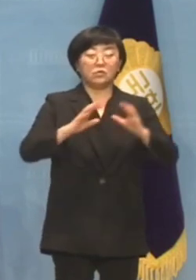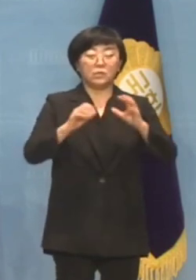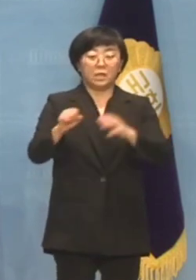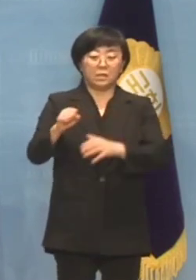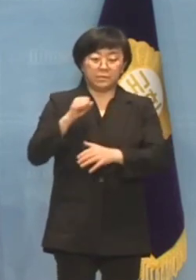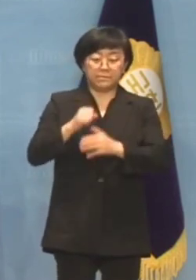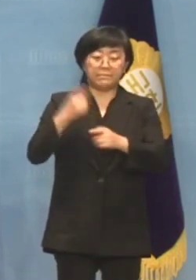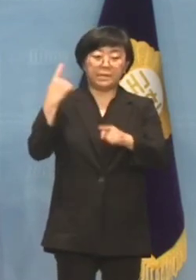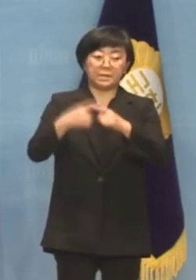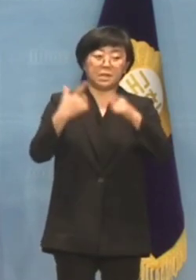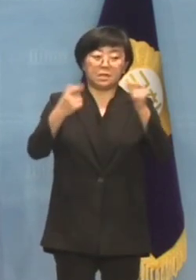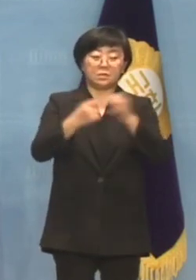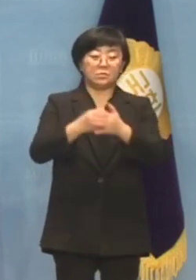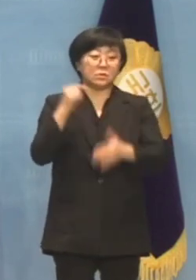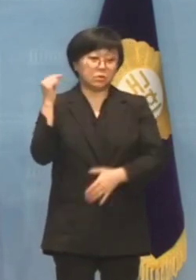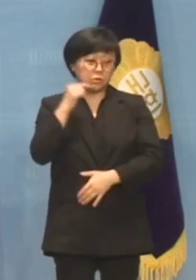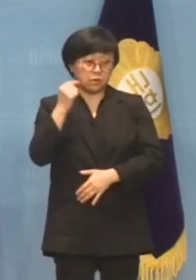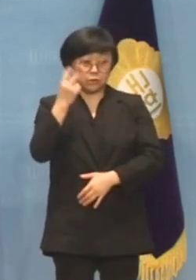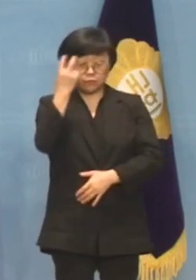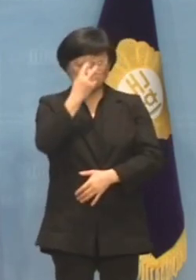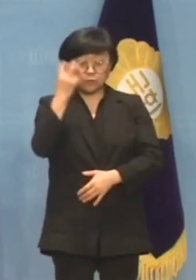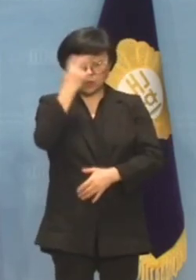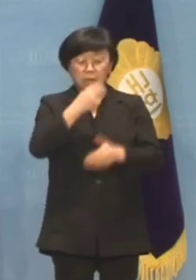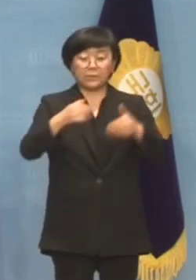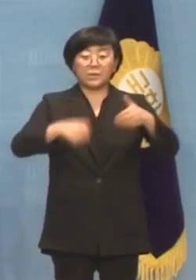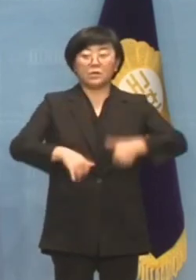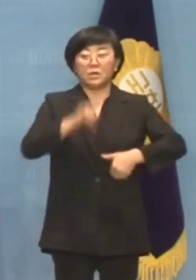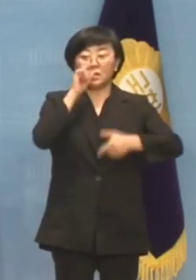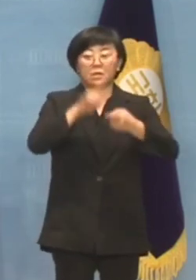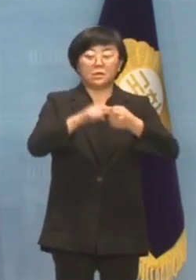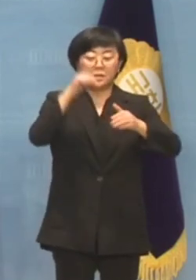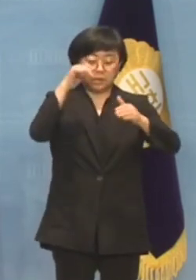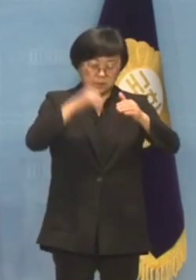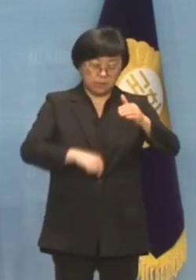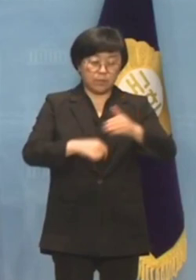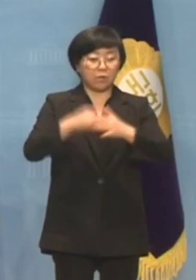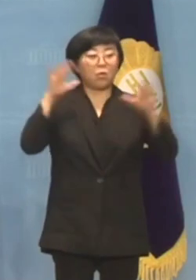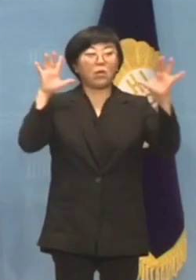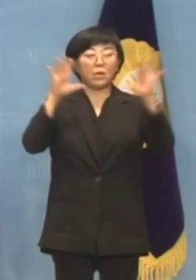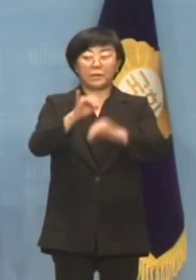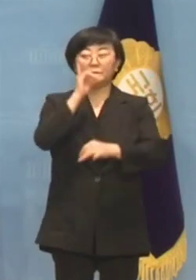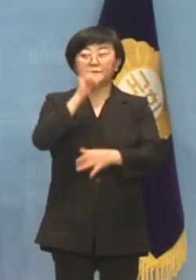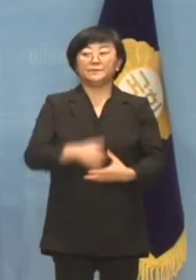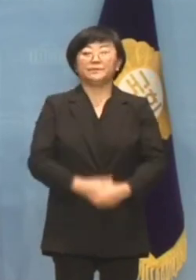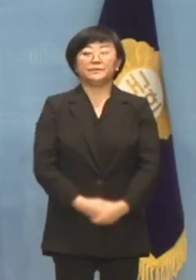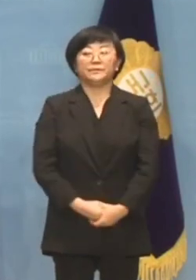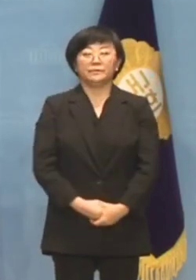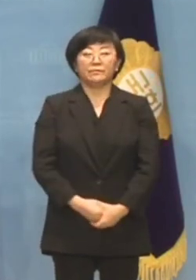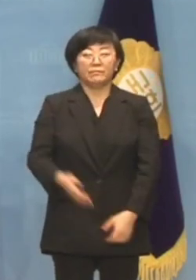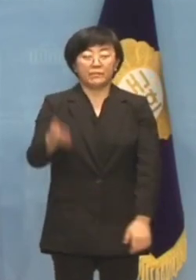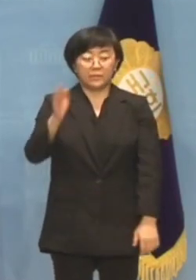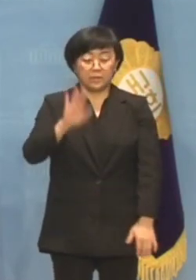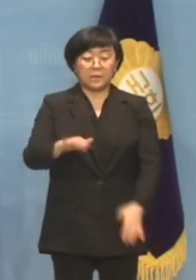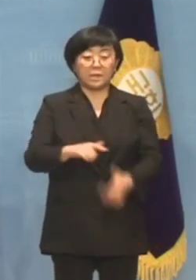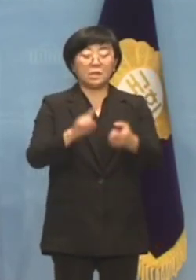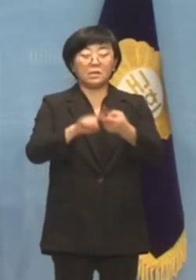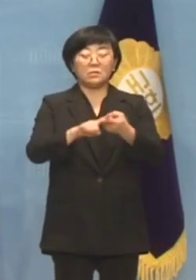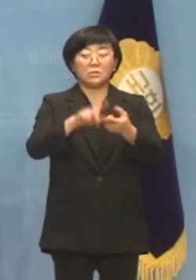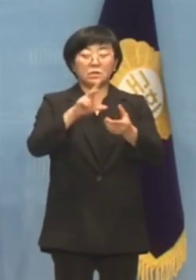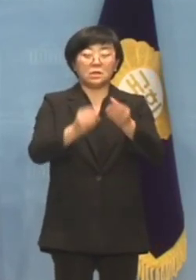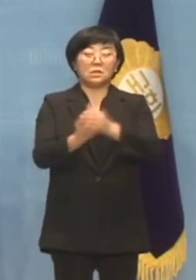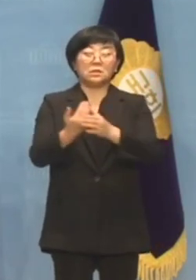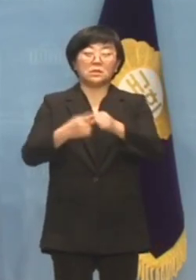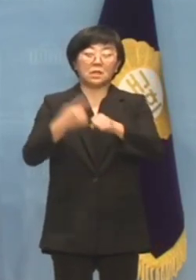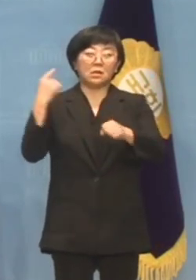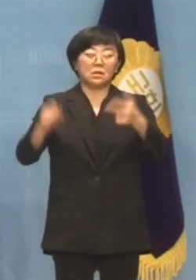역시 철저한 수사가 필요하다는 것에 대해서 깊이 공감하고 있습니다. 하지만 이 사건은